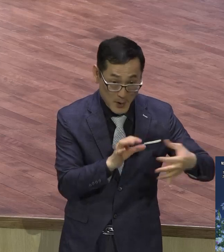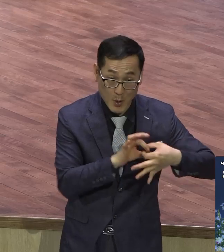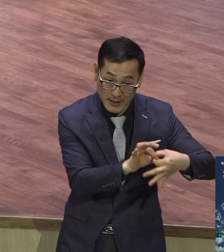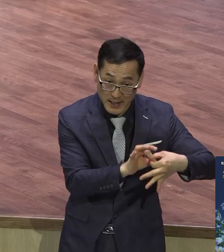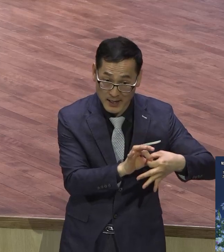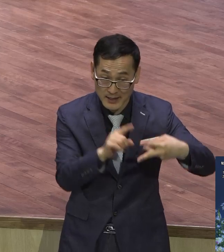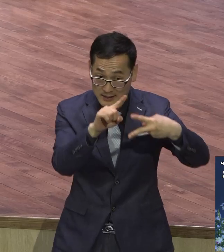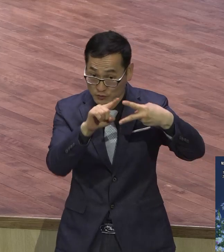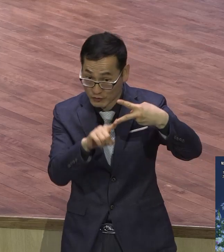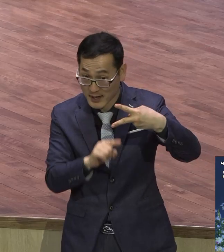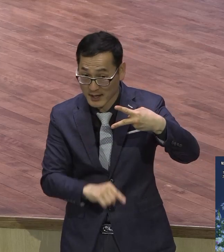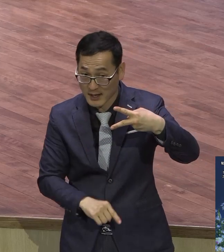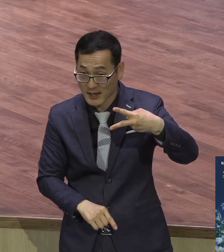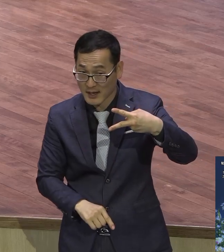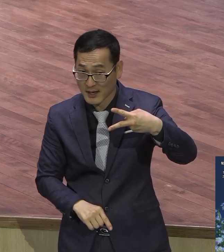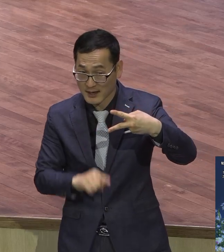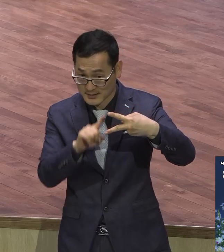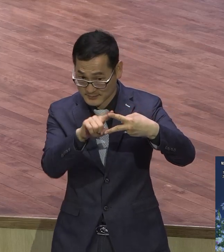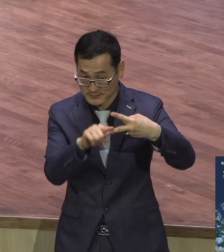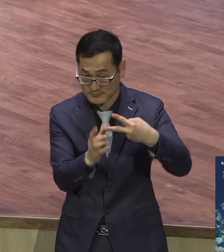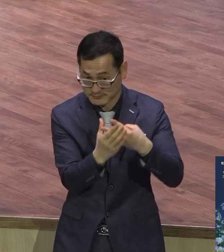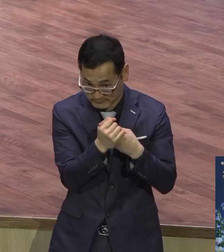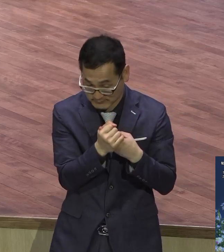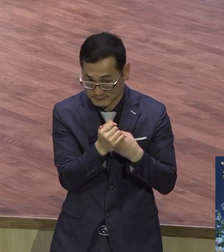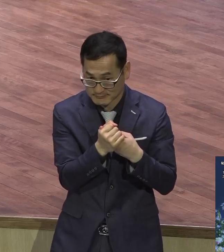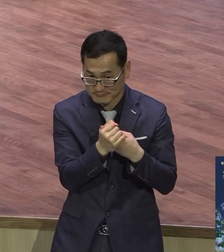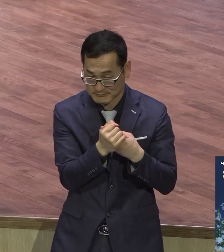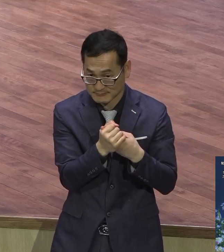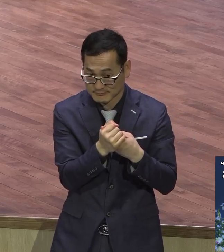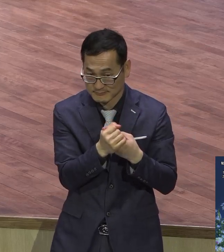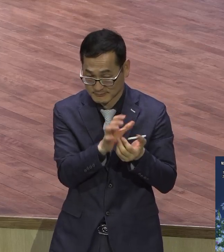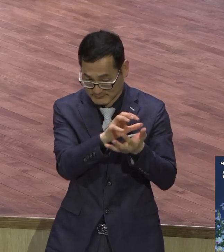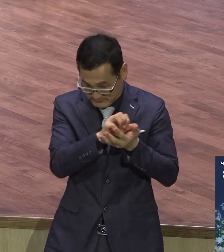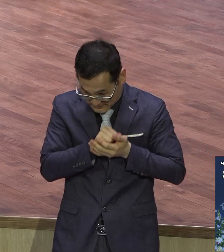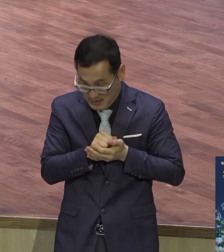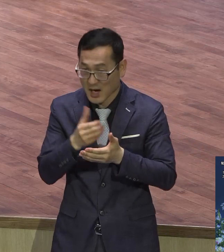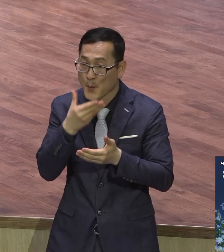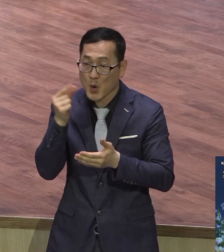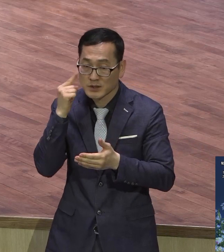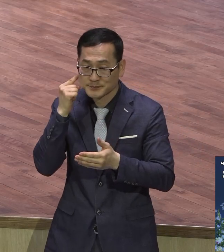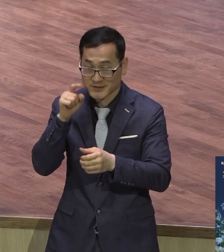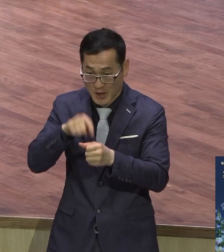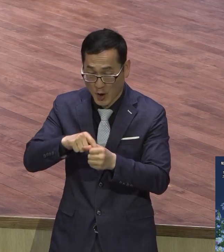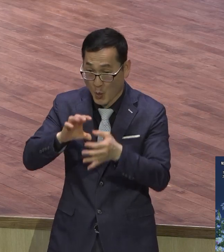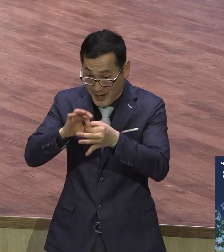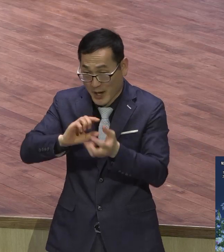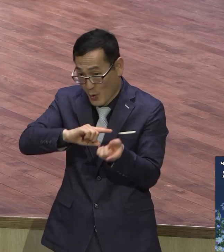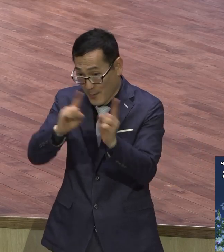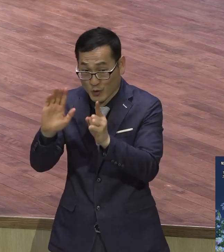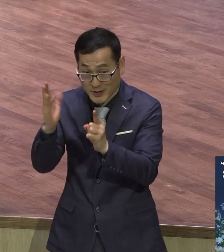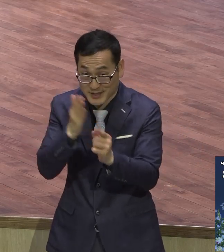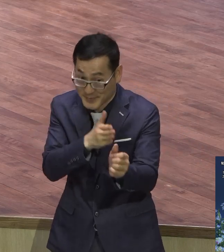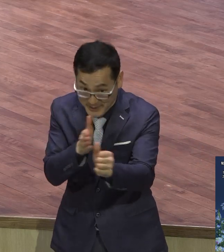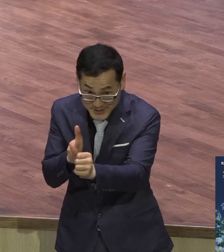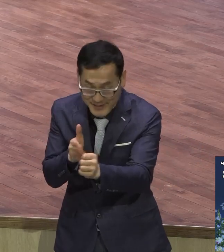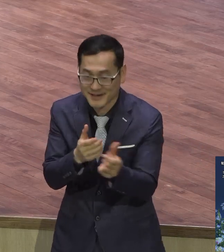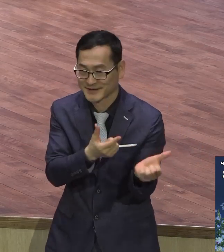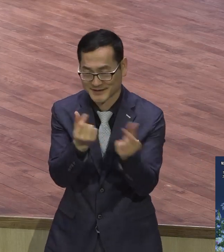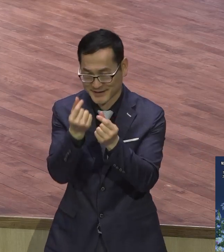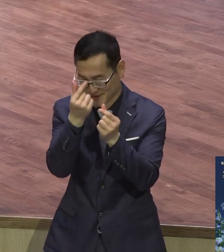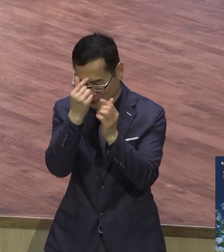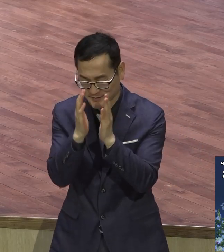확실하게 여러분이 잘 정리를 해서 보금적 관계 회복의 주역이 되기를 바랍니다 기도합시다